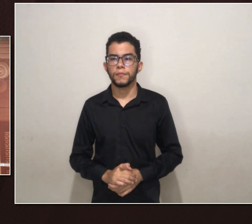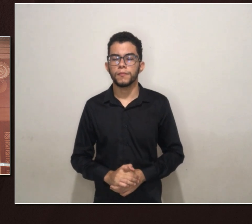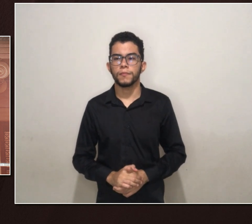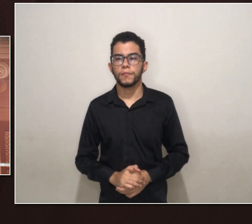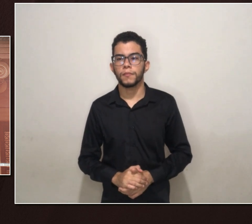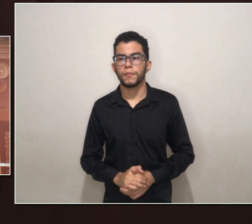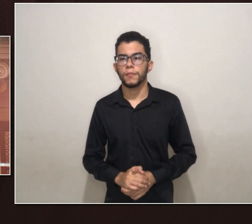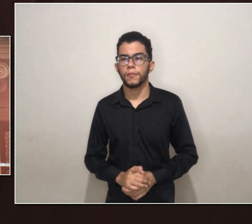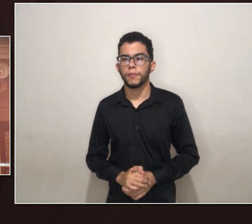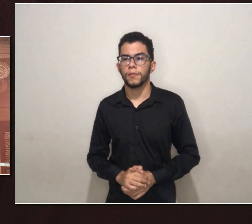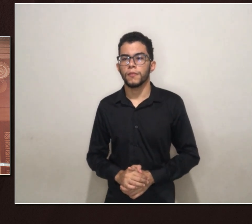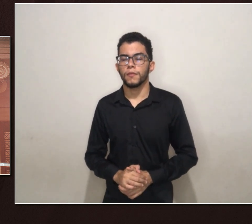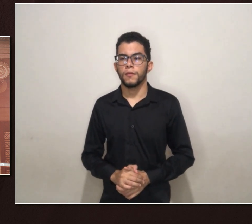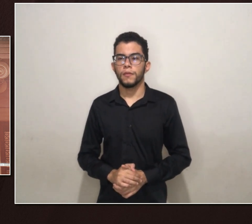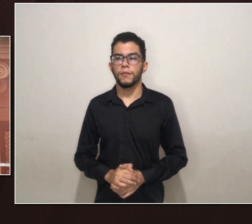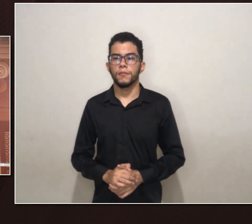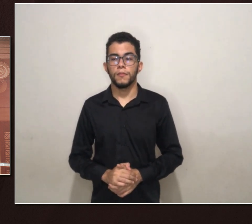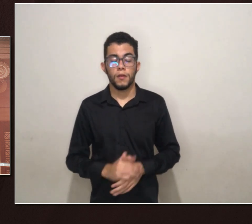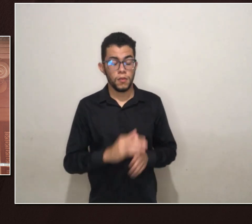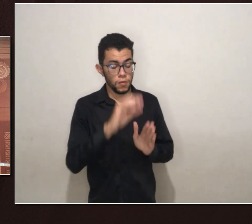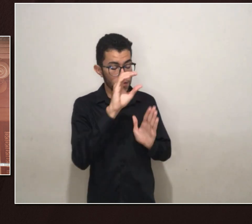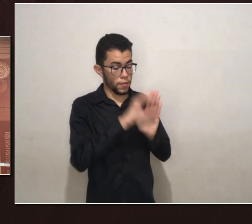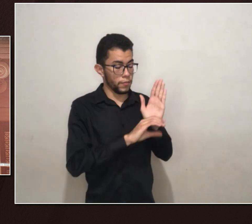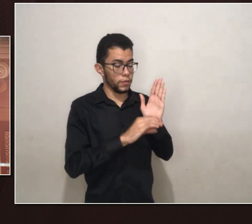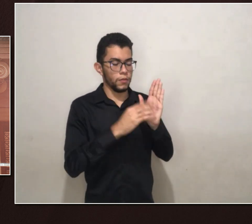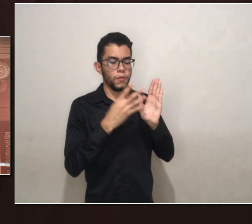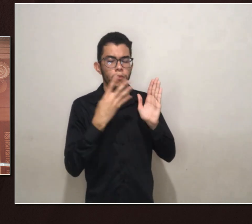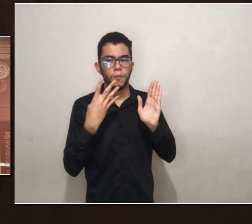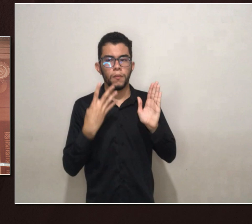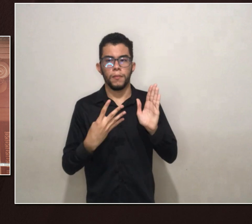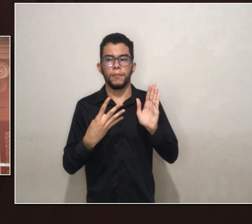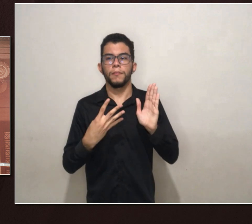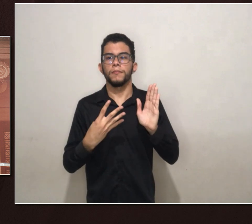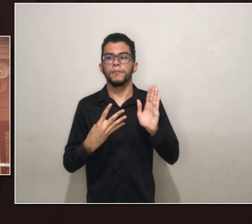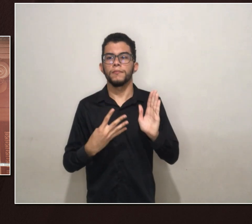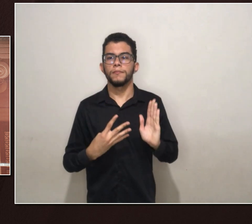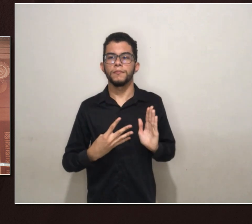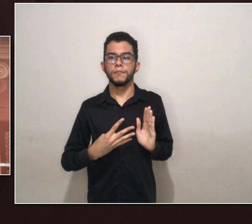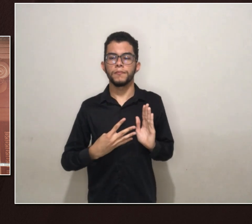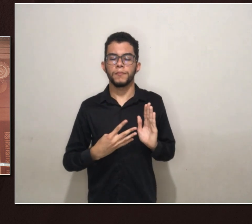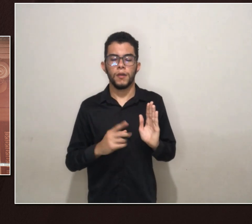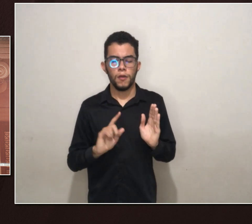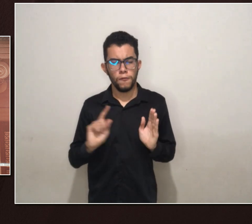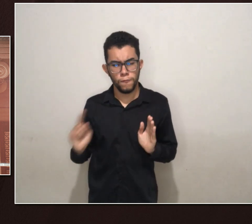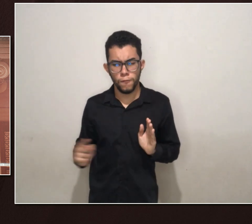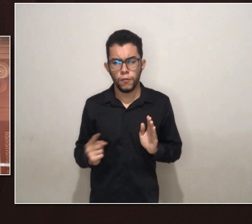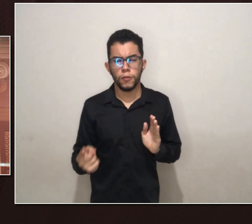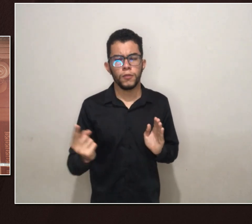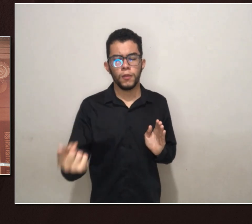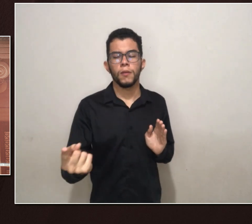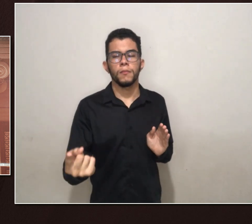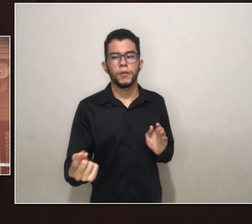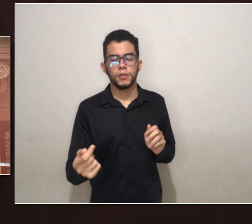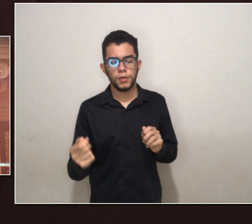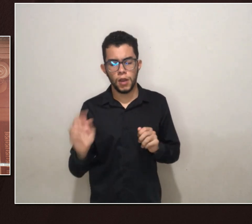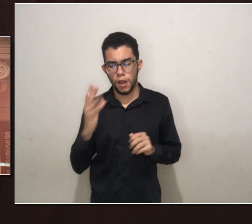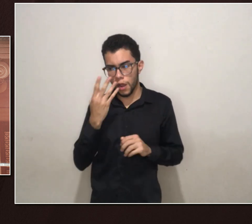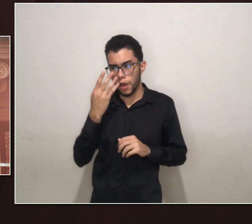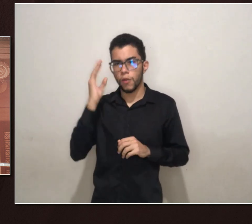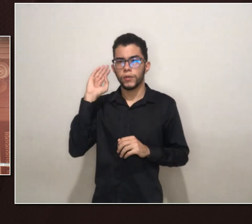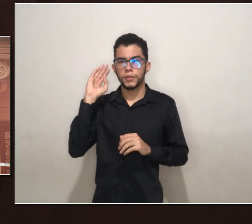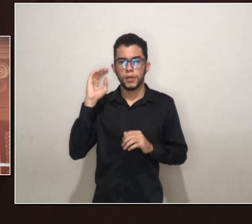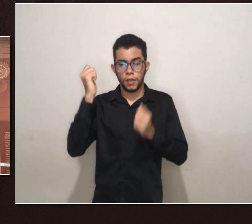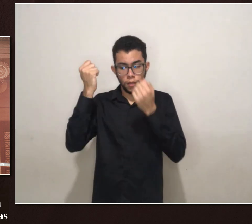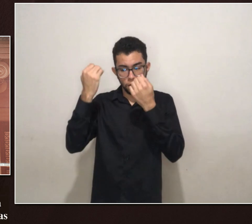do capítulo 4 de Apocalipse até a eternidade, são as coisas reveladas pelo livro de Apocalipse.